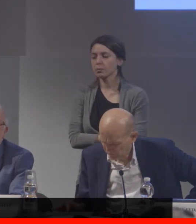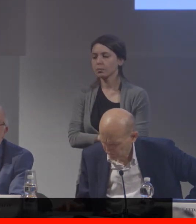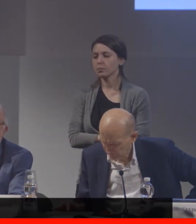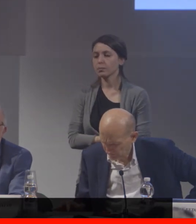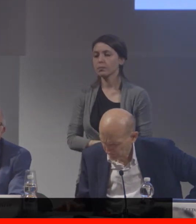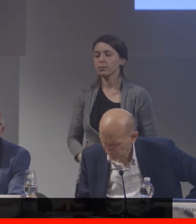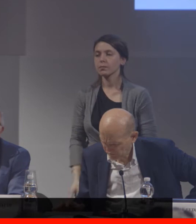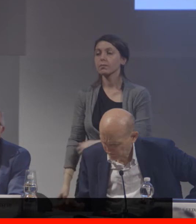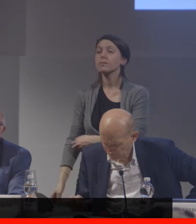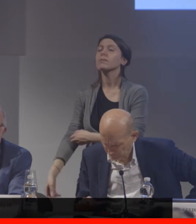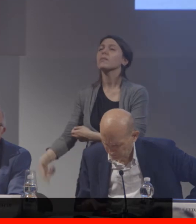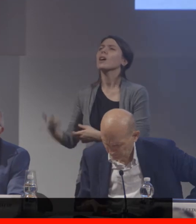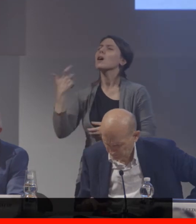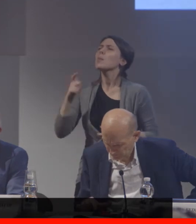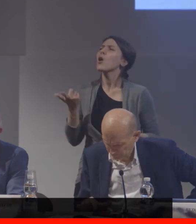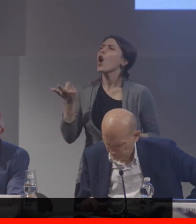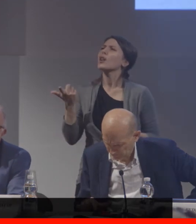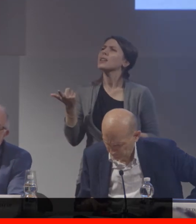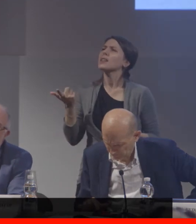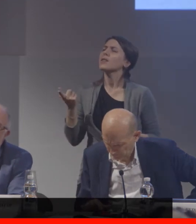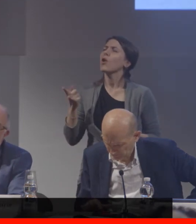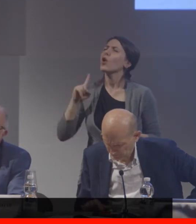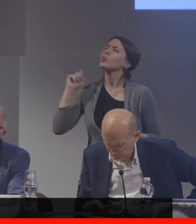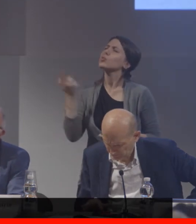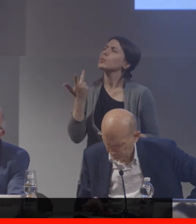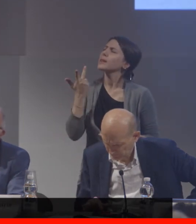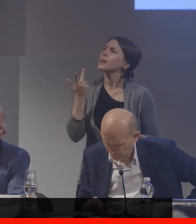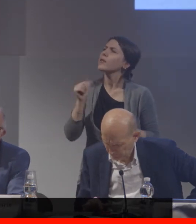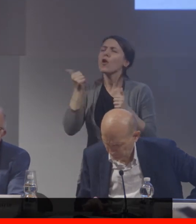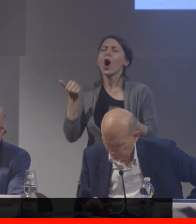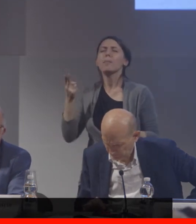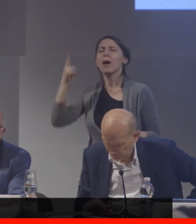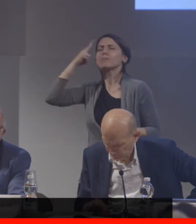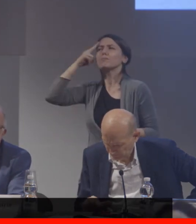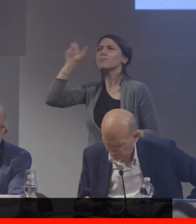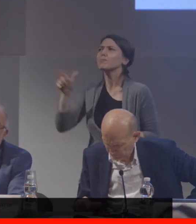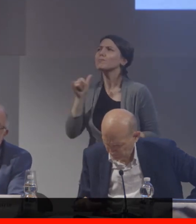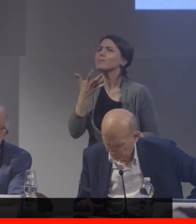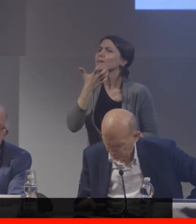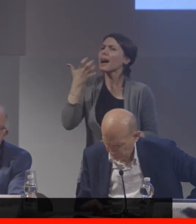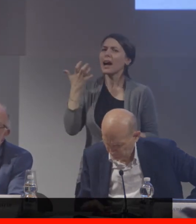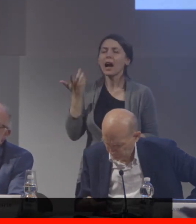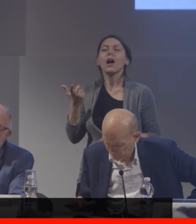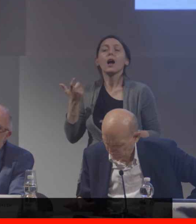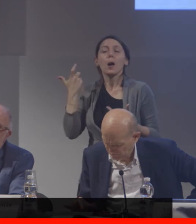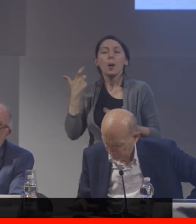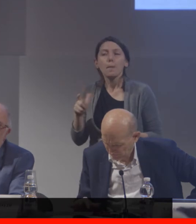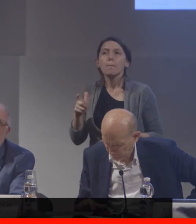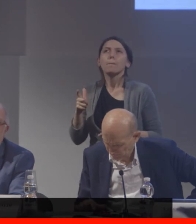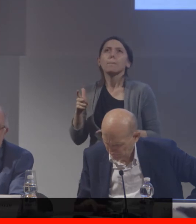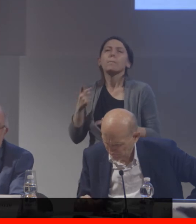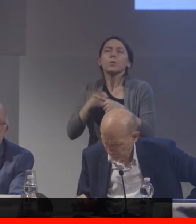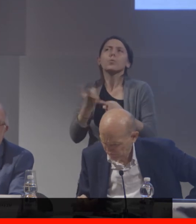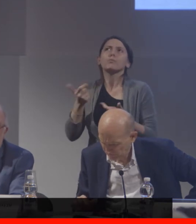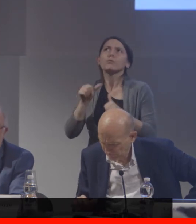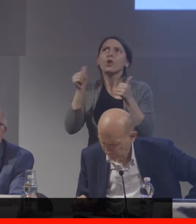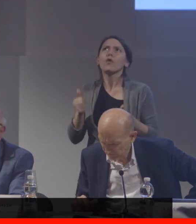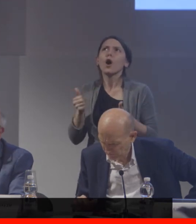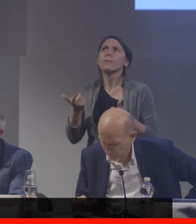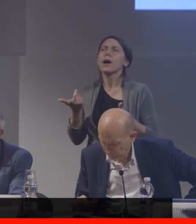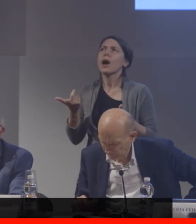Il motivo per cui credo tutti vogliano ricordare De Mauro e tutti vogliono in qualche modo utilizzare